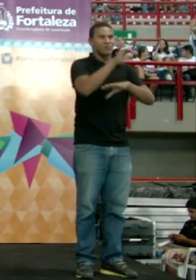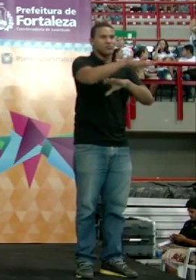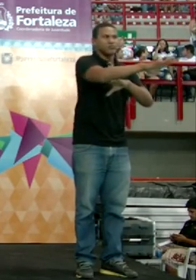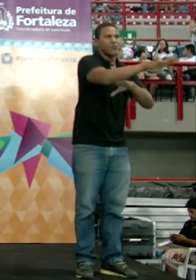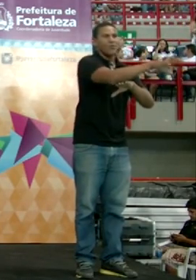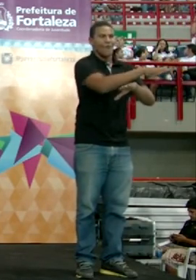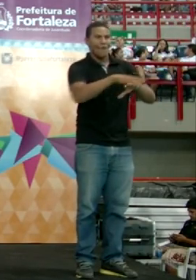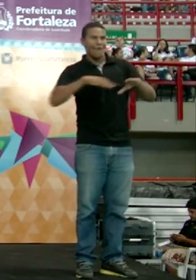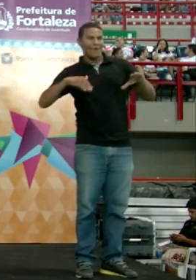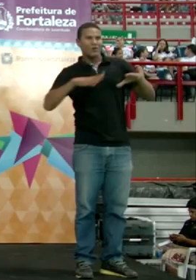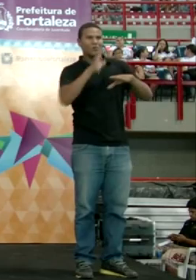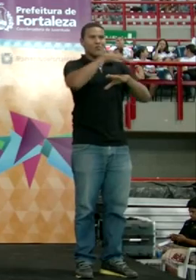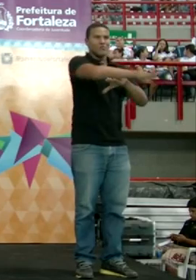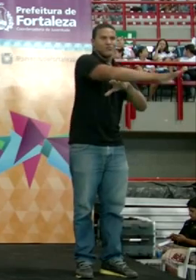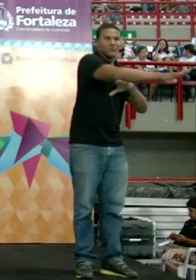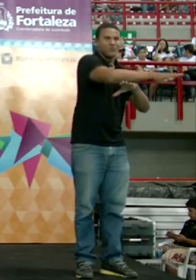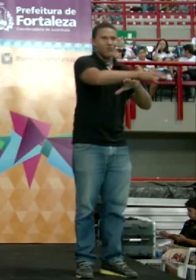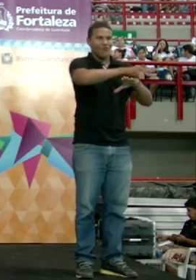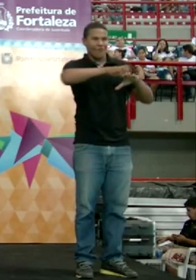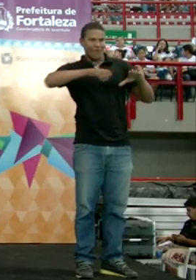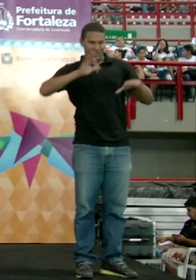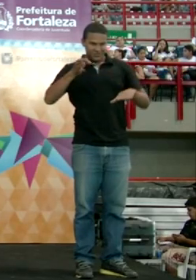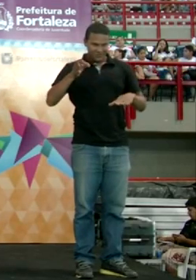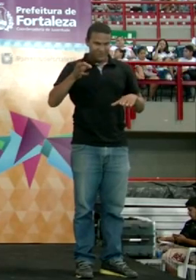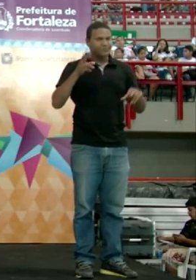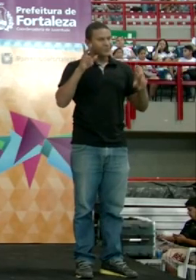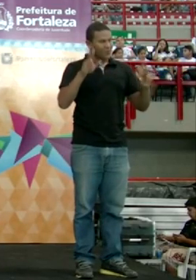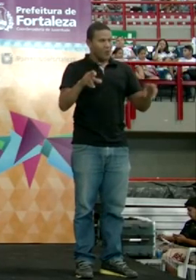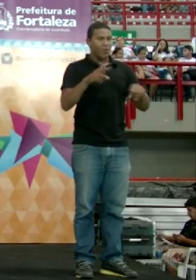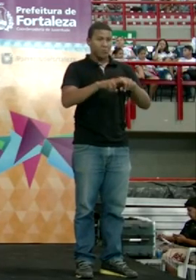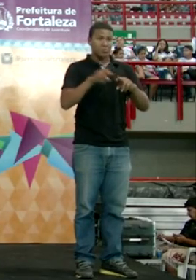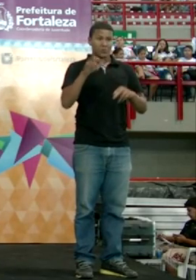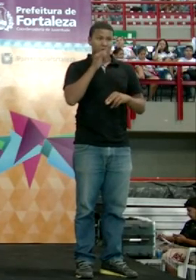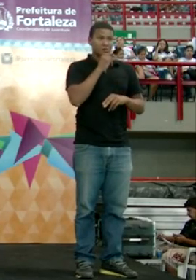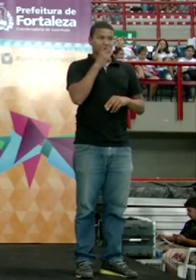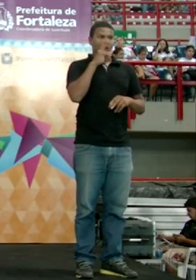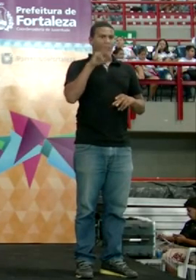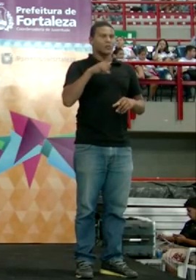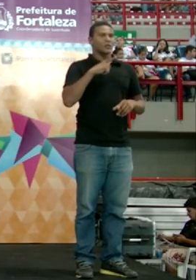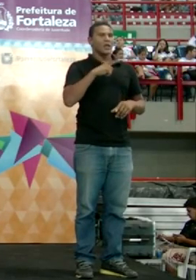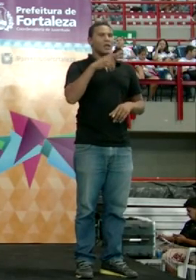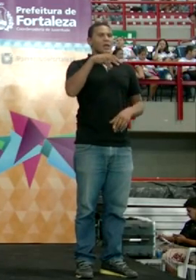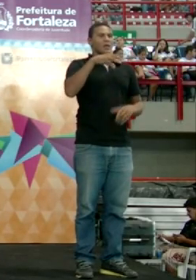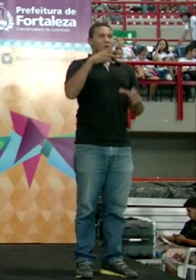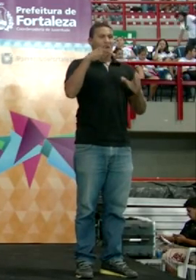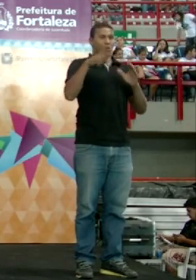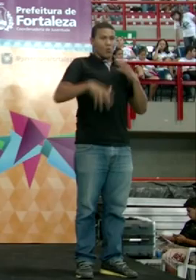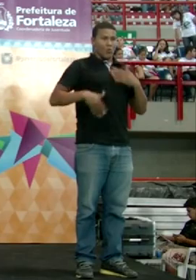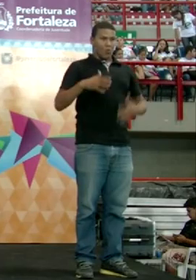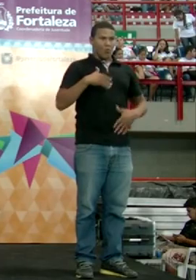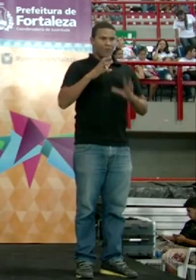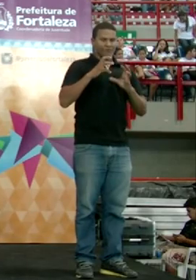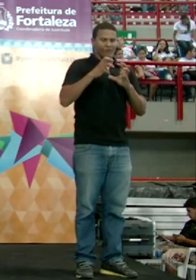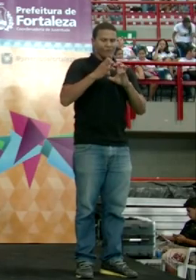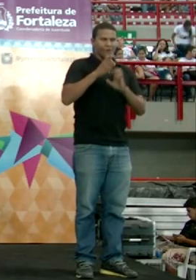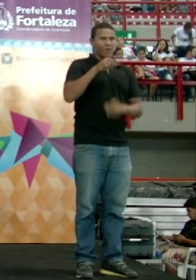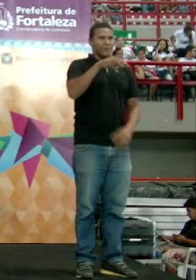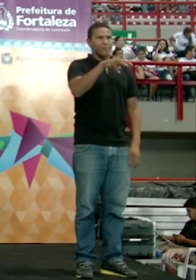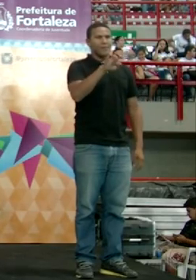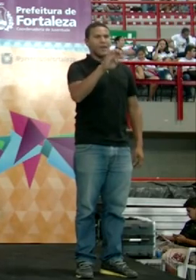para a construção das hidrelétricas, tem efeito estufa provocado pelo metano. Por